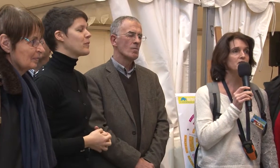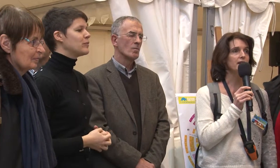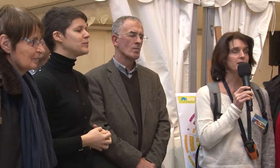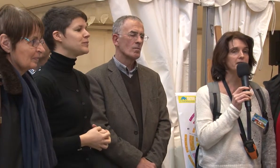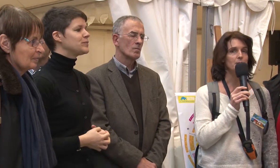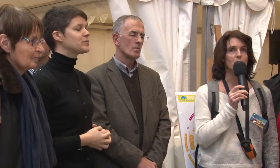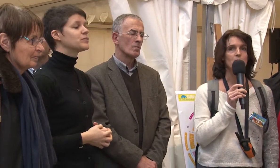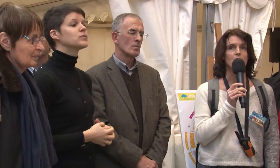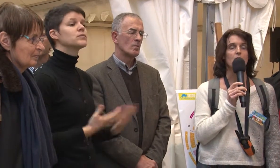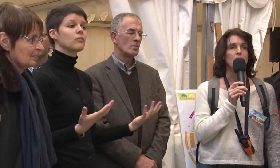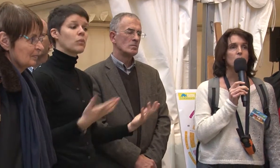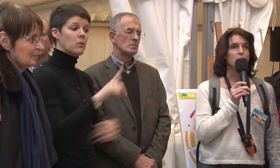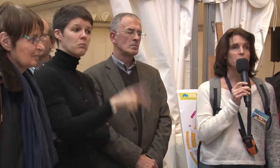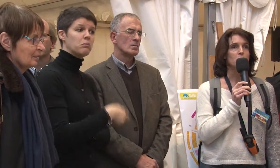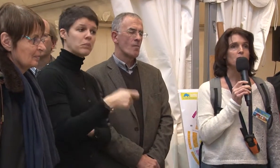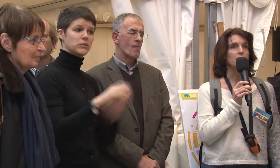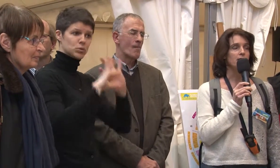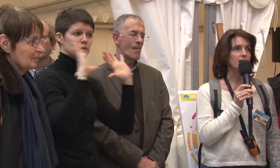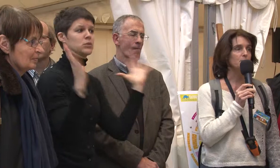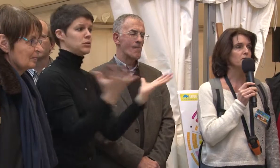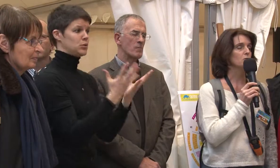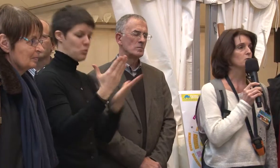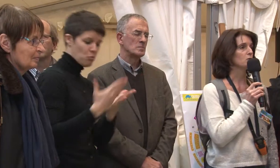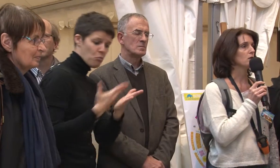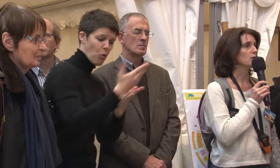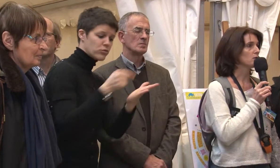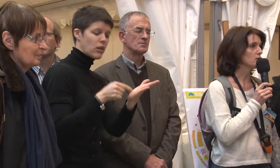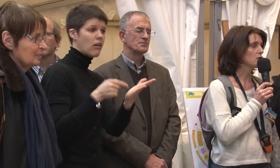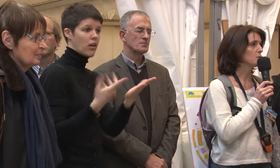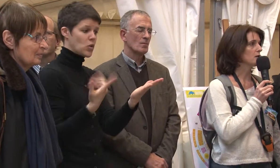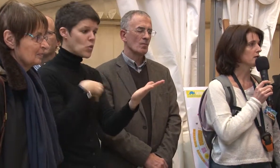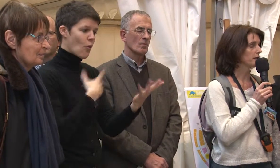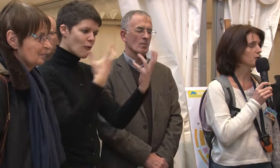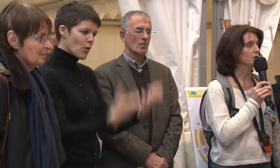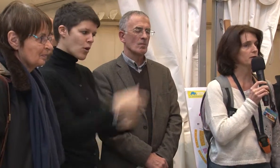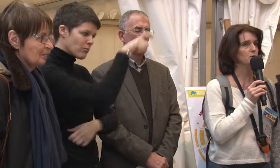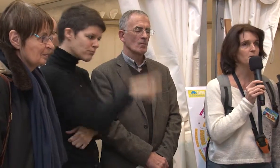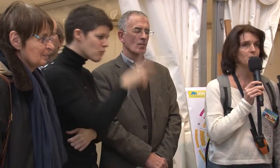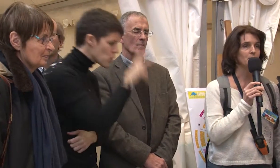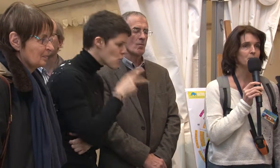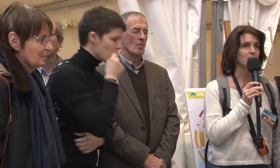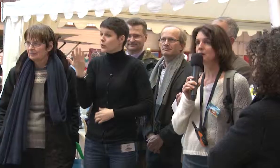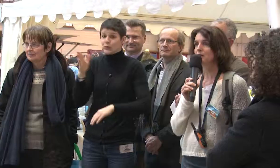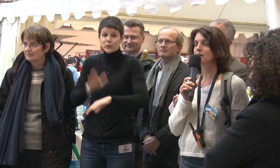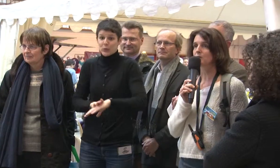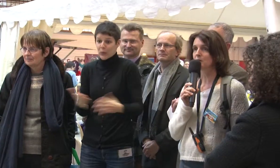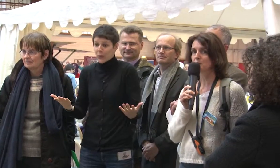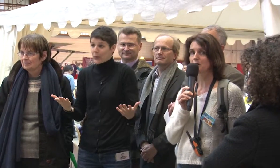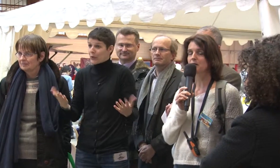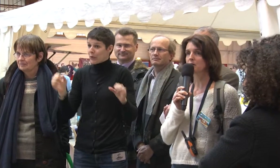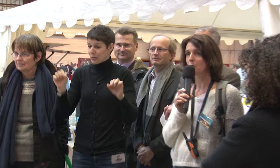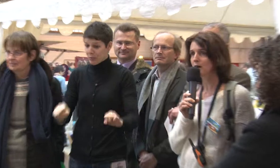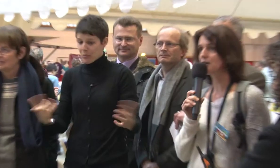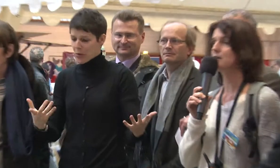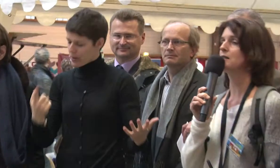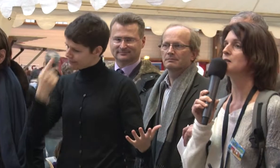Des projets, évidemment, qu'on veut respectueux de l'homme et de l'environnement. D'avoir envie